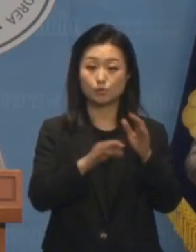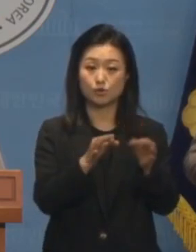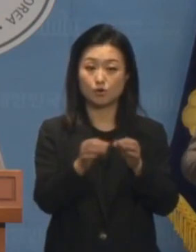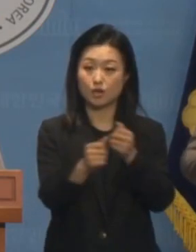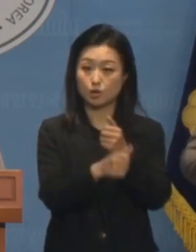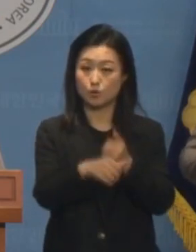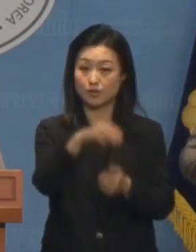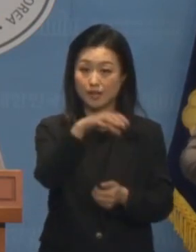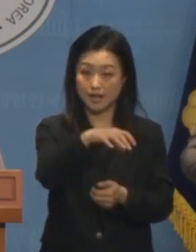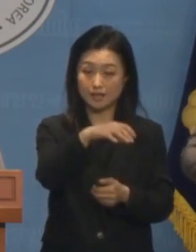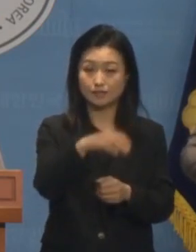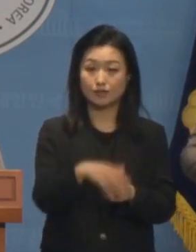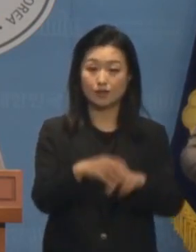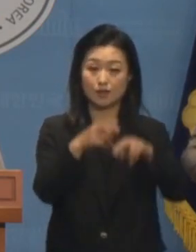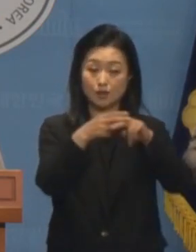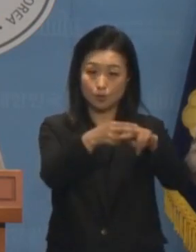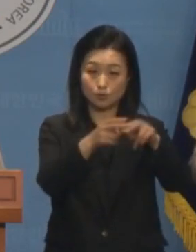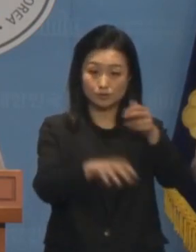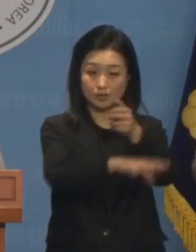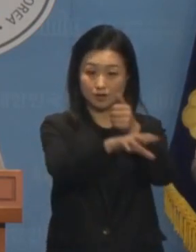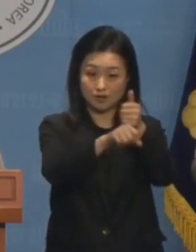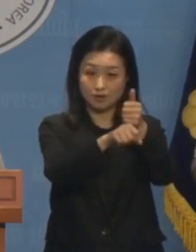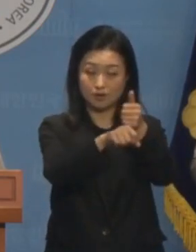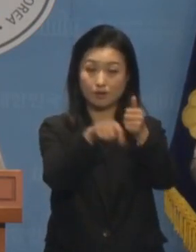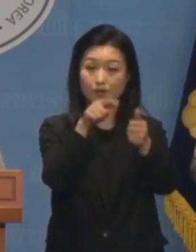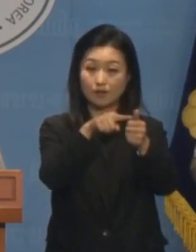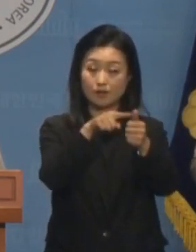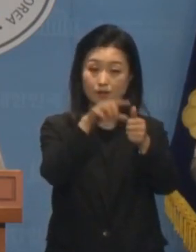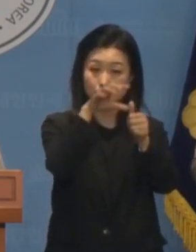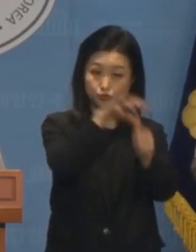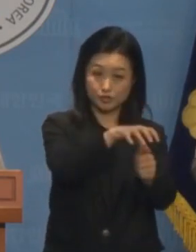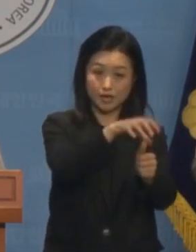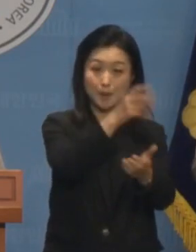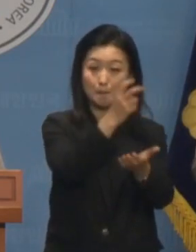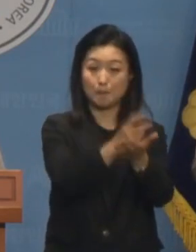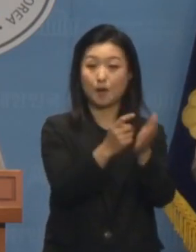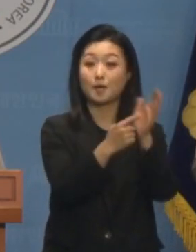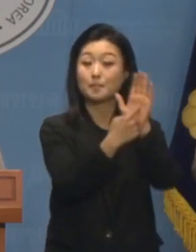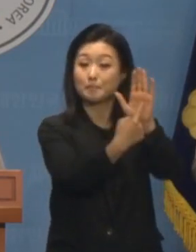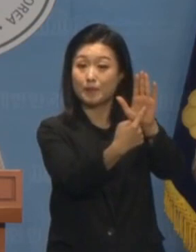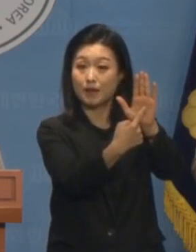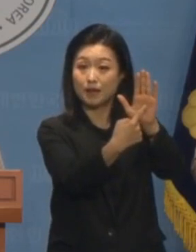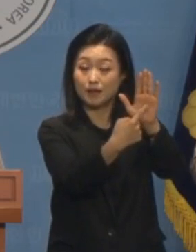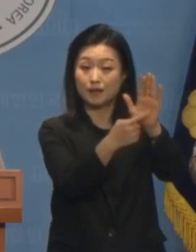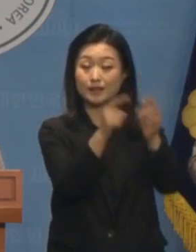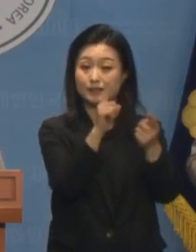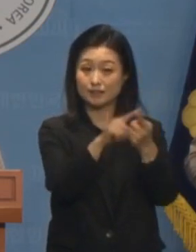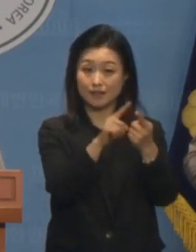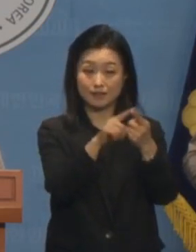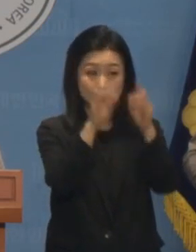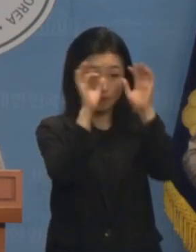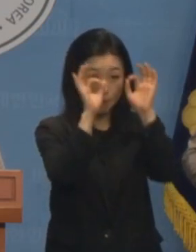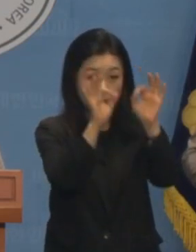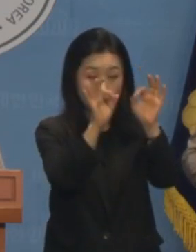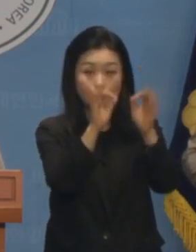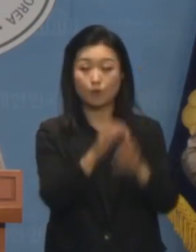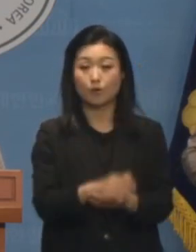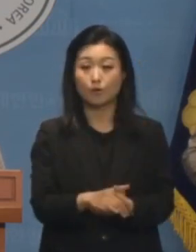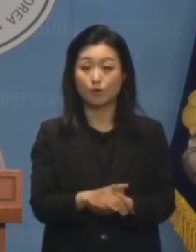온라인 플랫폼 시장 공정화를 위해 독과점 플랫폼의 반경쟁 행위를 규제하는